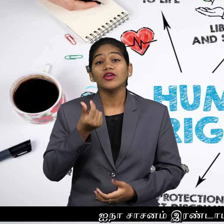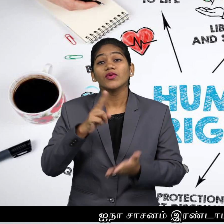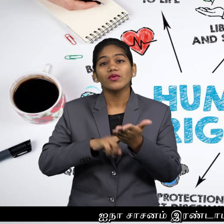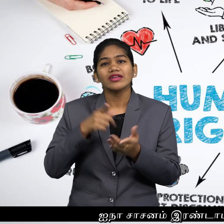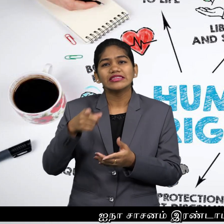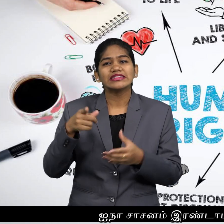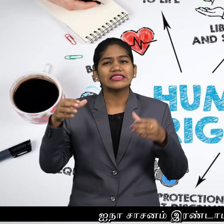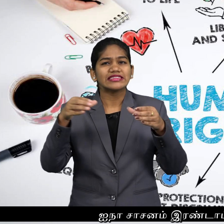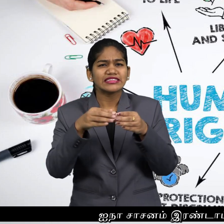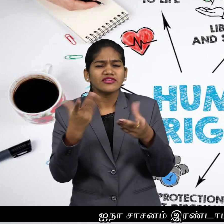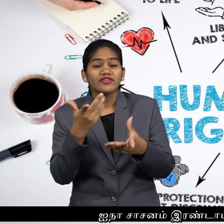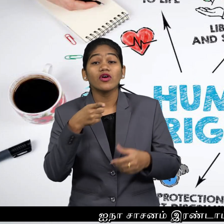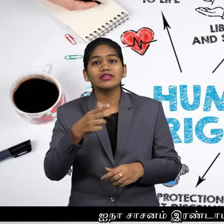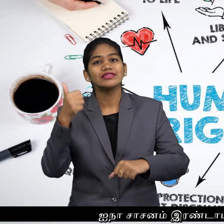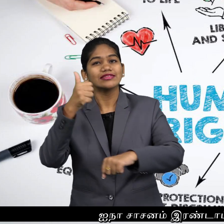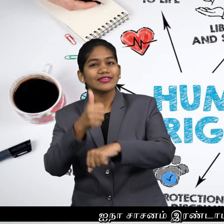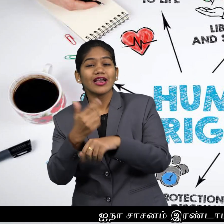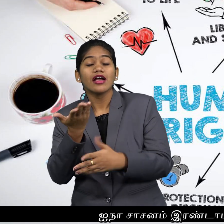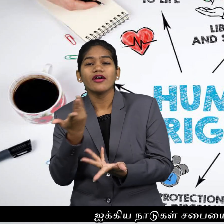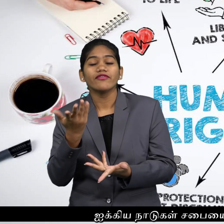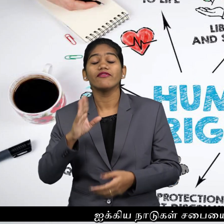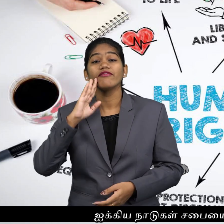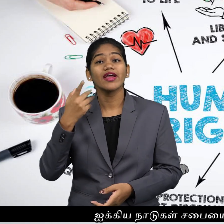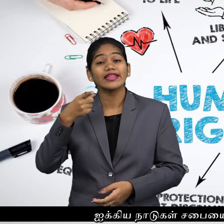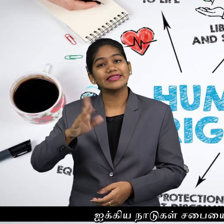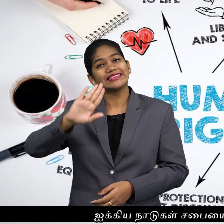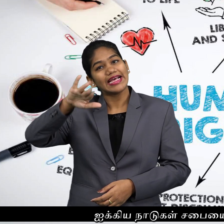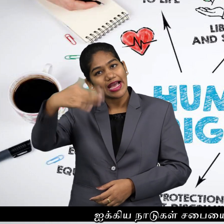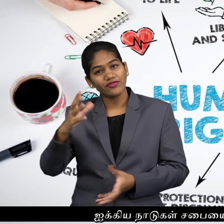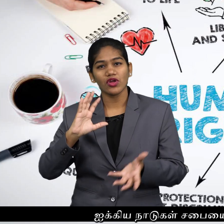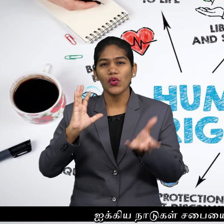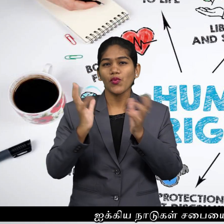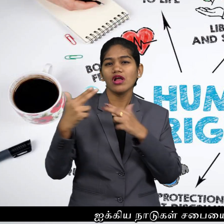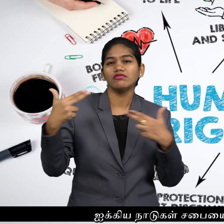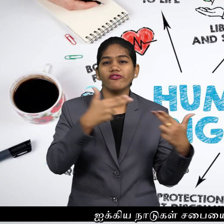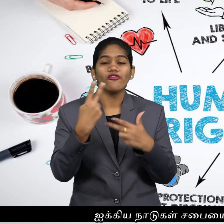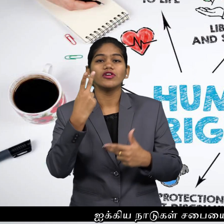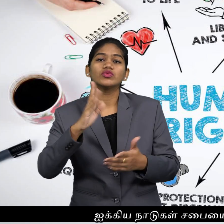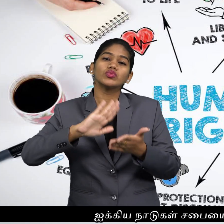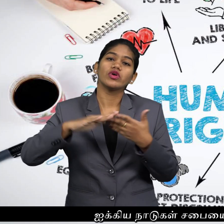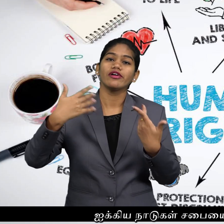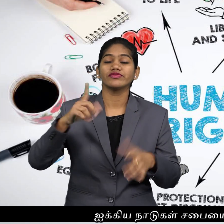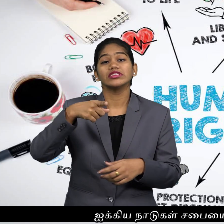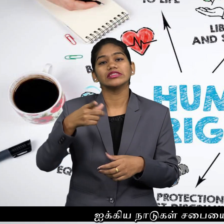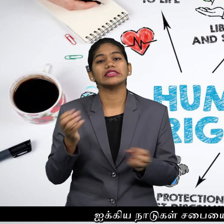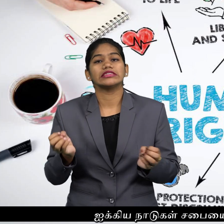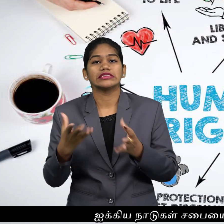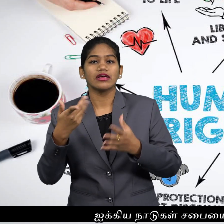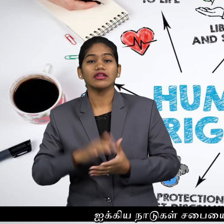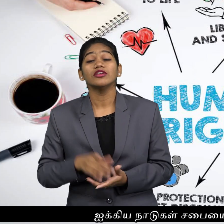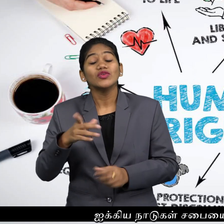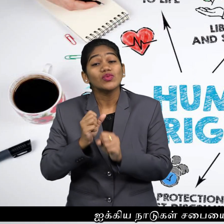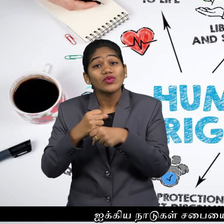ஐநா சாசனம் இரண்டாம் உலகப் போருக்குப் பிறகு ஐக்கிய நாடுகள் சபையை உருவாக்க நிறுவப்பட்டது.